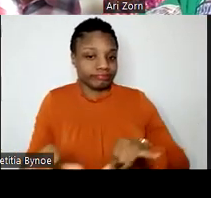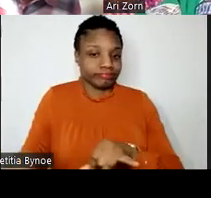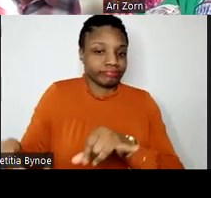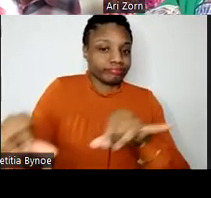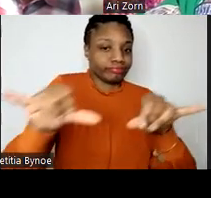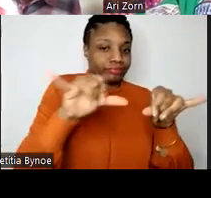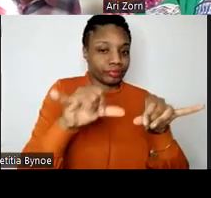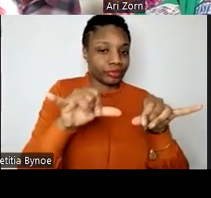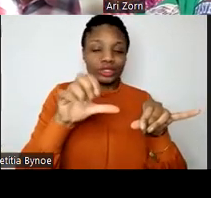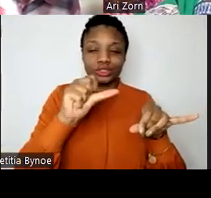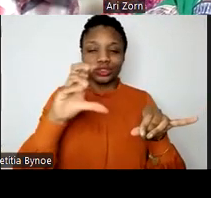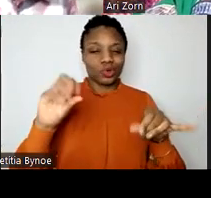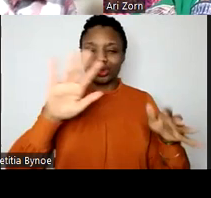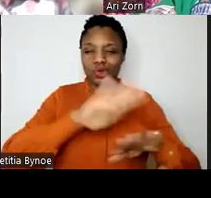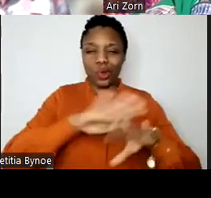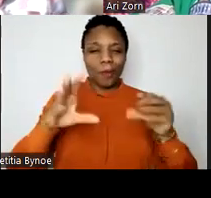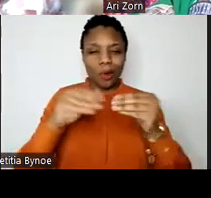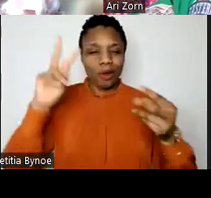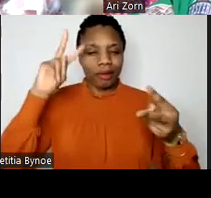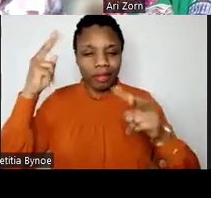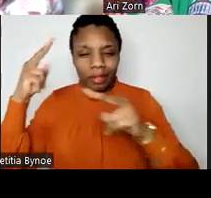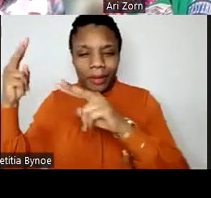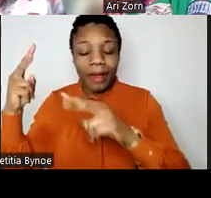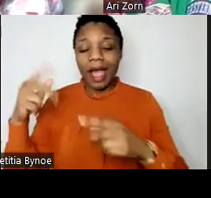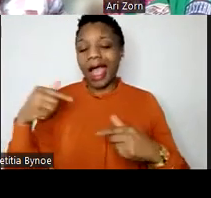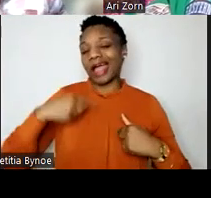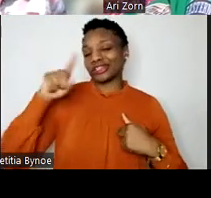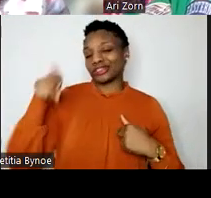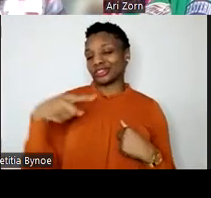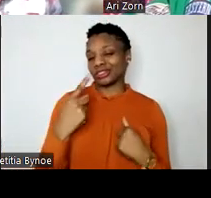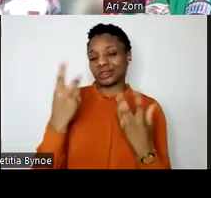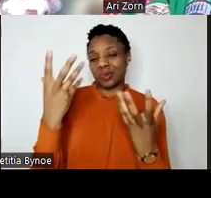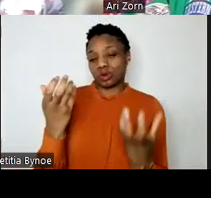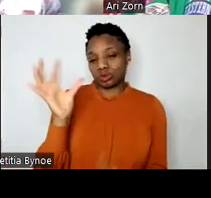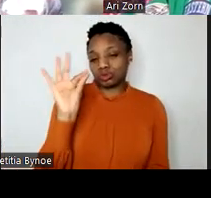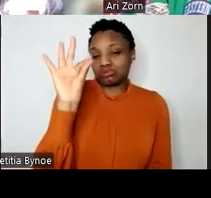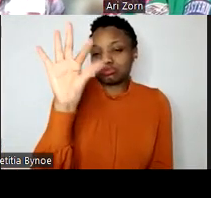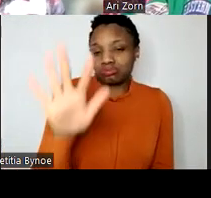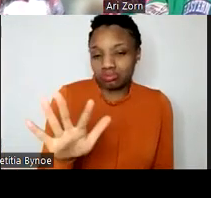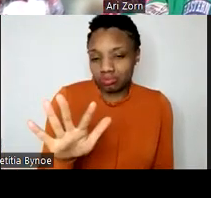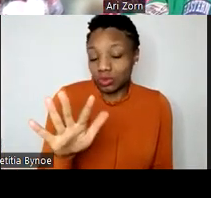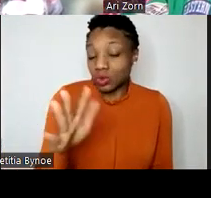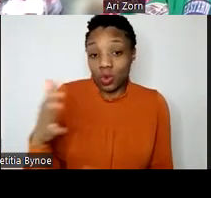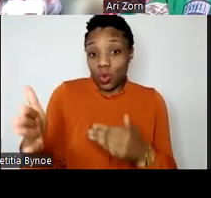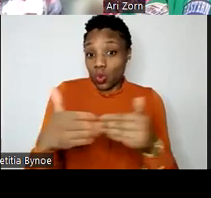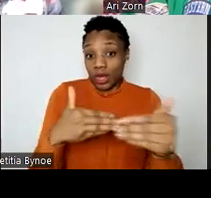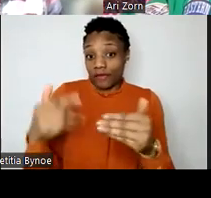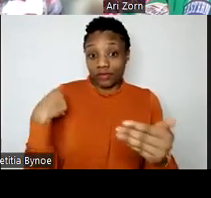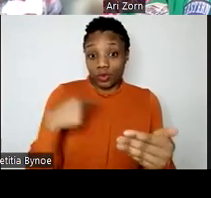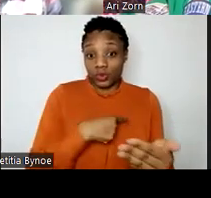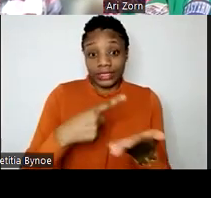todos tener eh una mejor idea de qué es lo que estamos hablando para que sea más